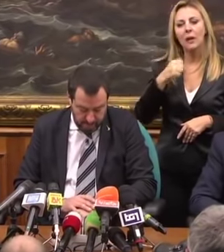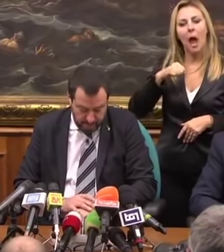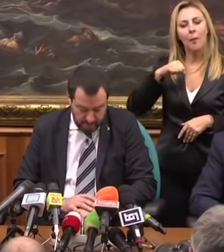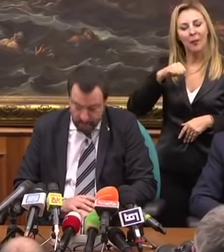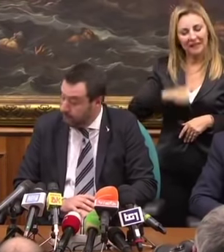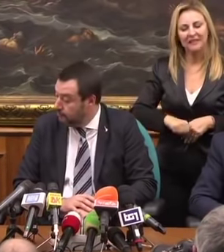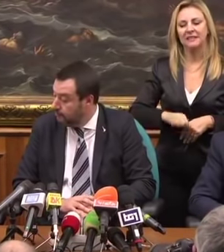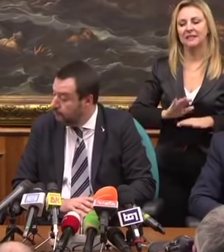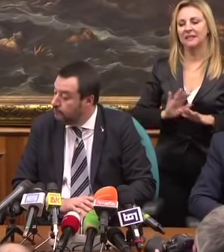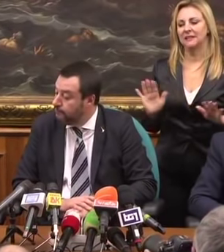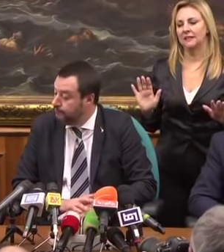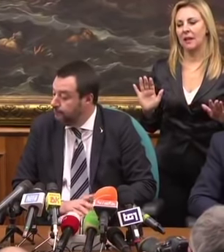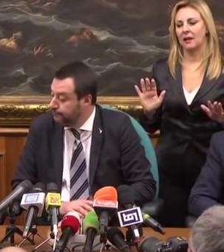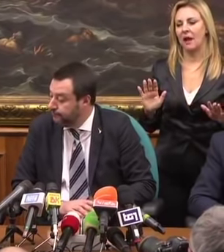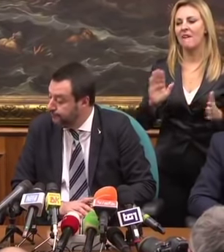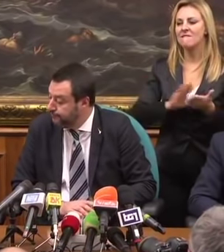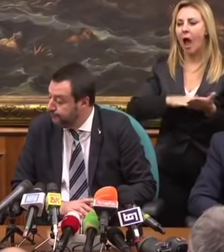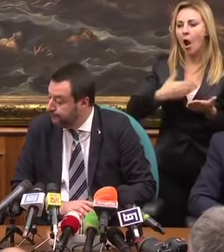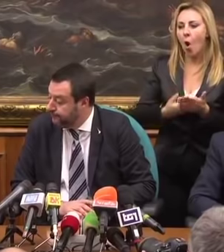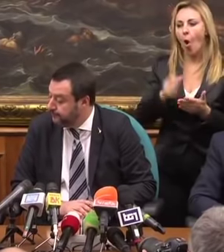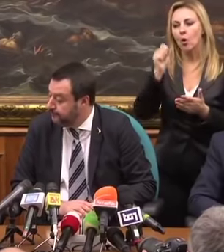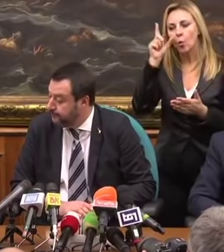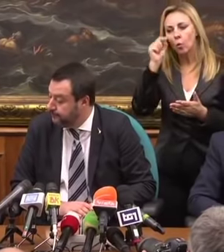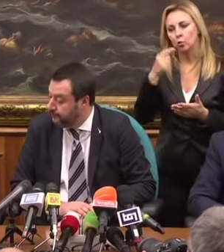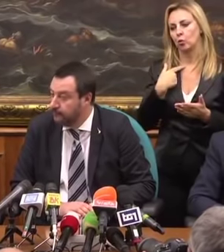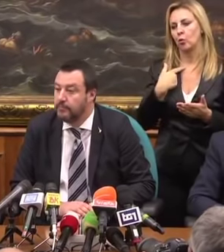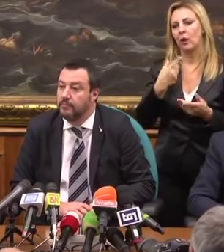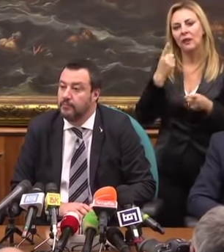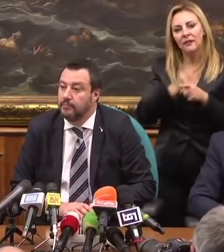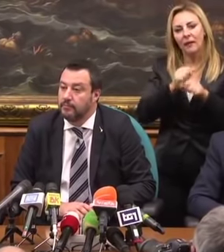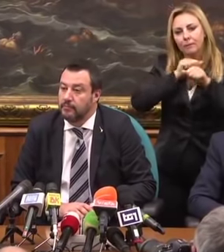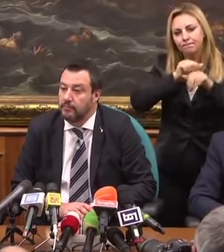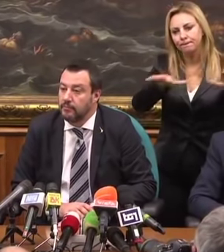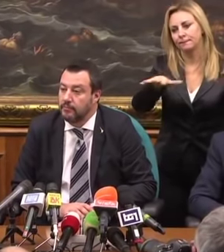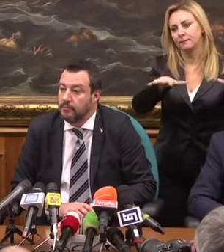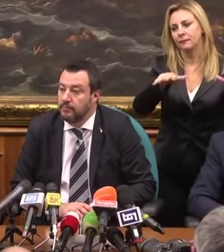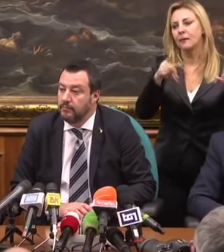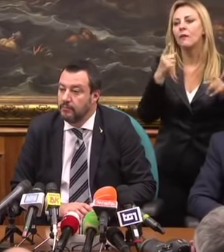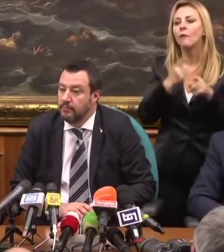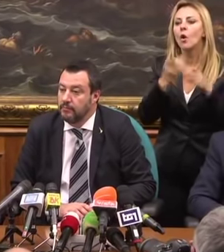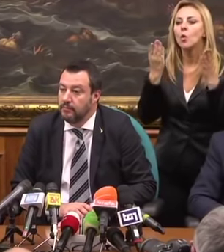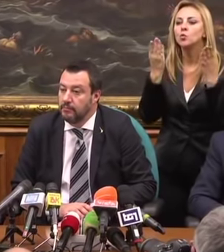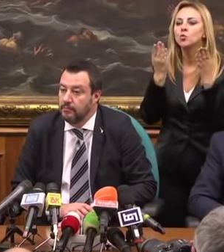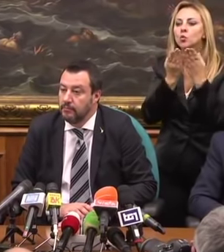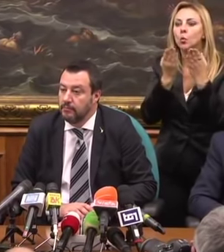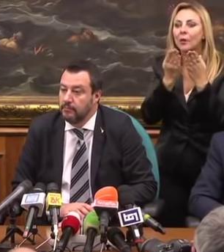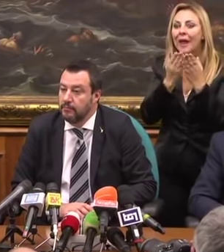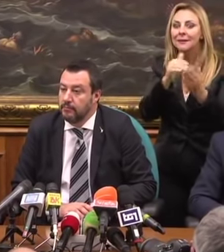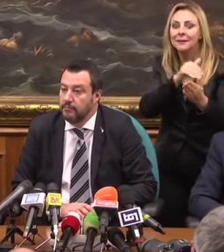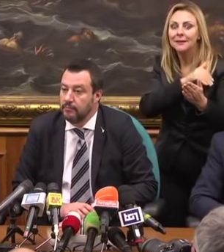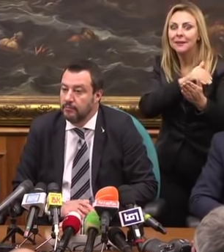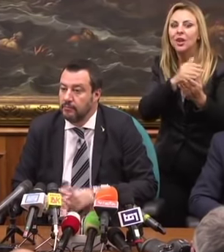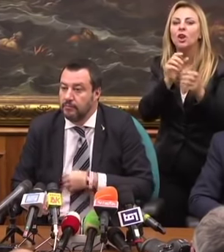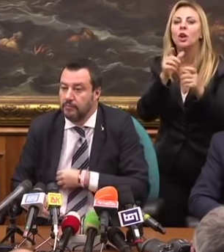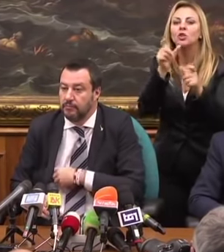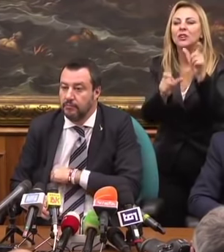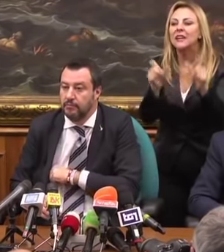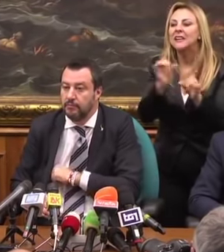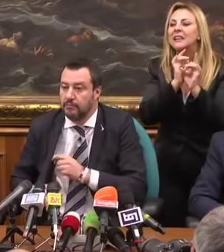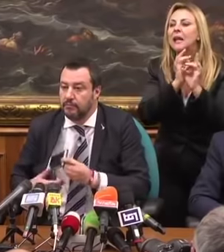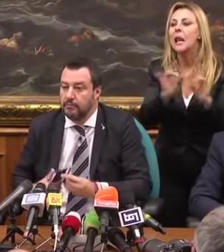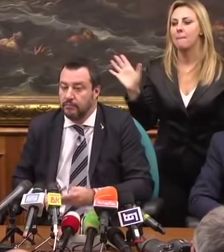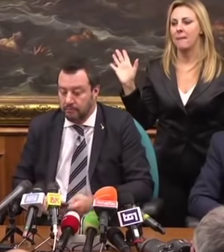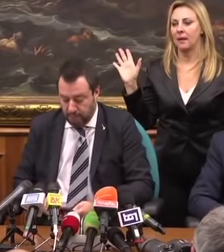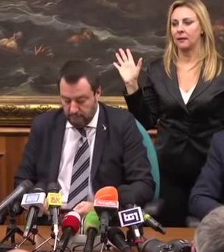questa trasmissione di valore di cultura, perché noi vogliamo studenti e cittadini liberi. Cosa intendiamo per